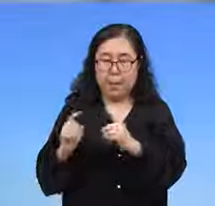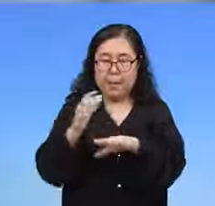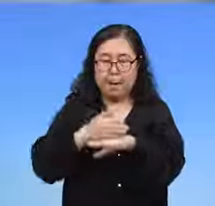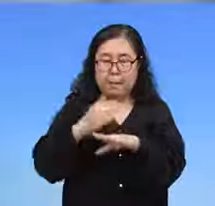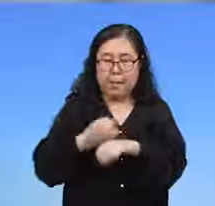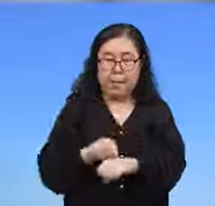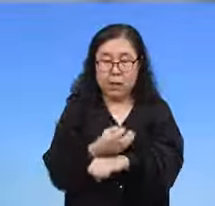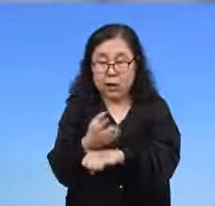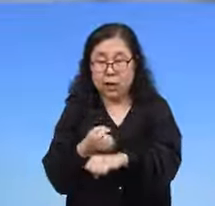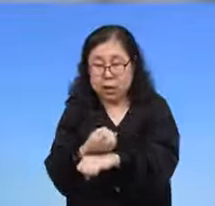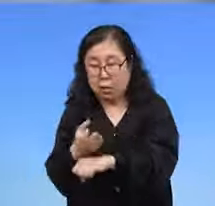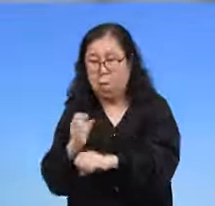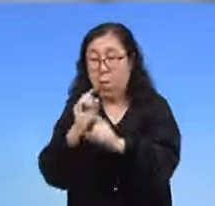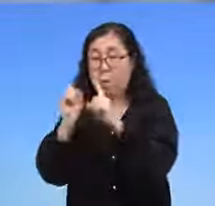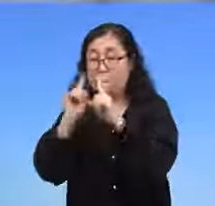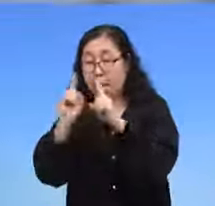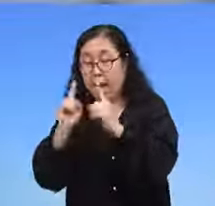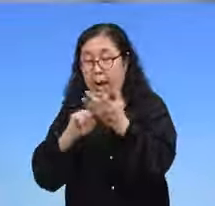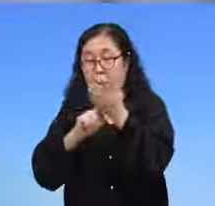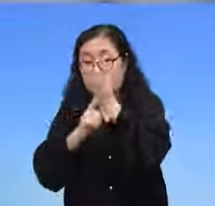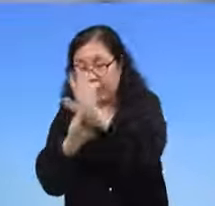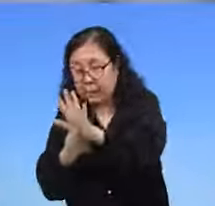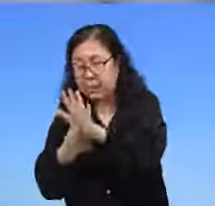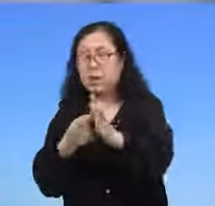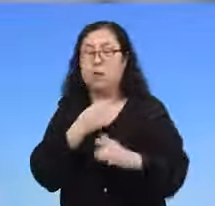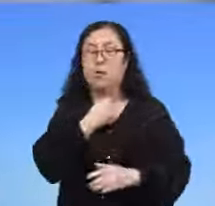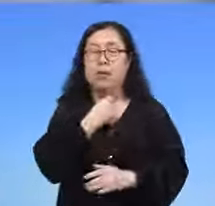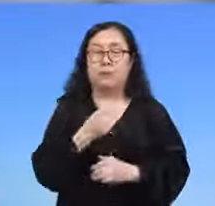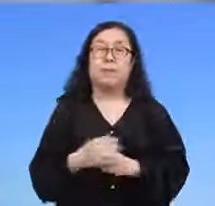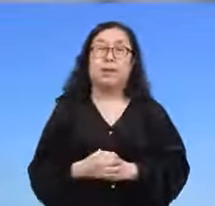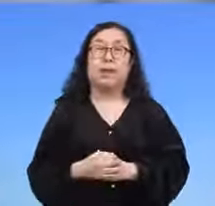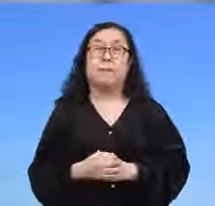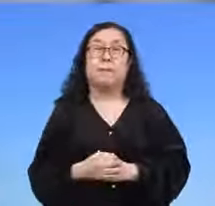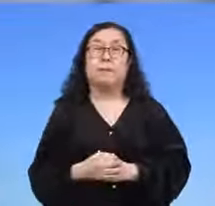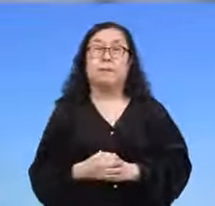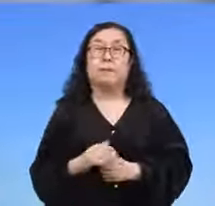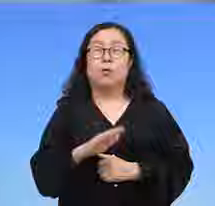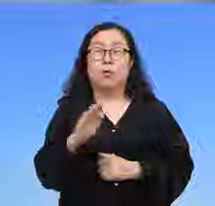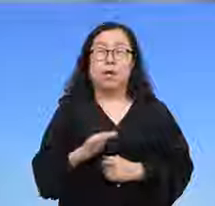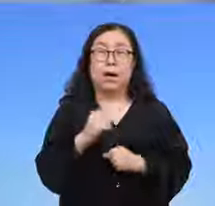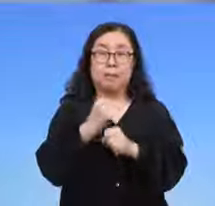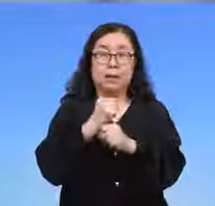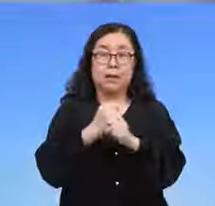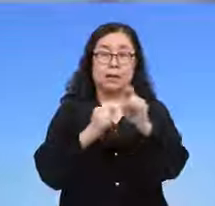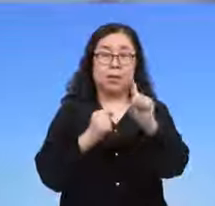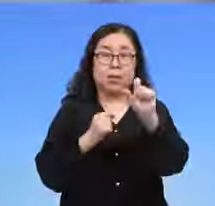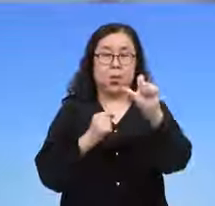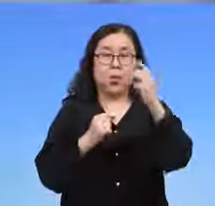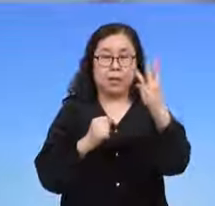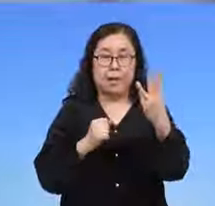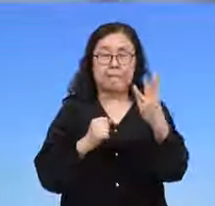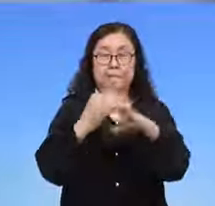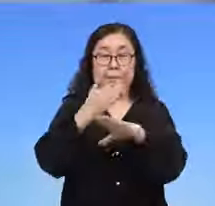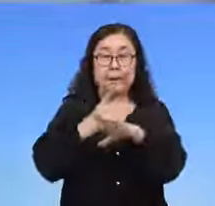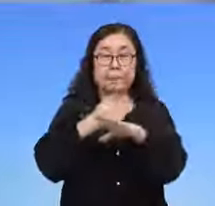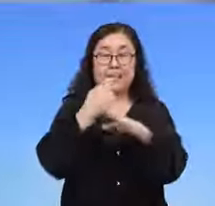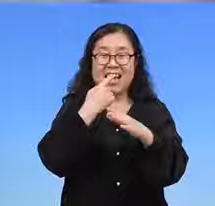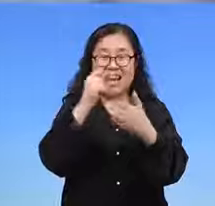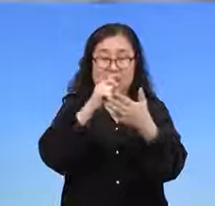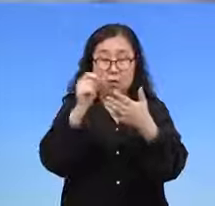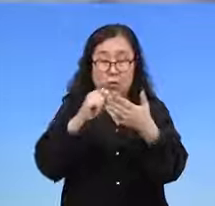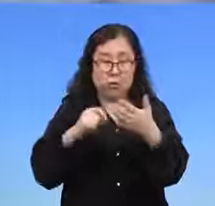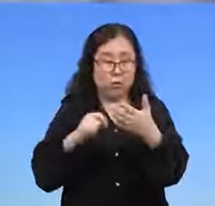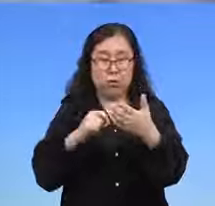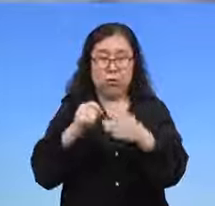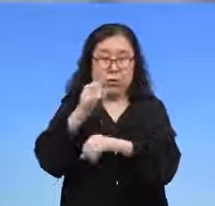감사를 전하고 또 그 사람에게 감사를 표현하자는 거 아닙니까? 여러분, 꼭 뭐 우리가 만든 153 감사 노트를 구입 안 하셔도